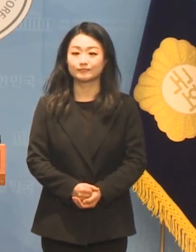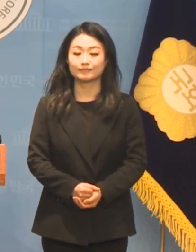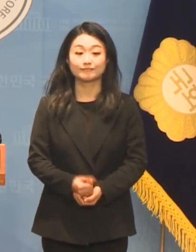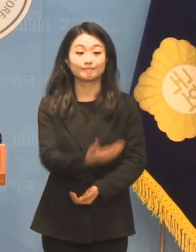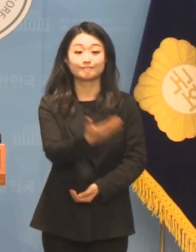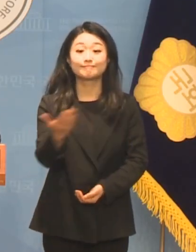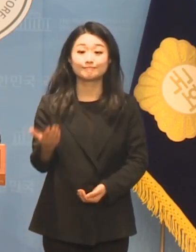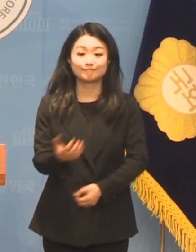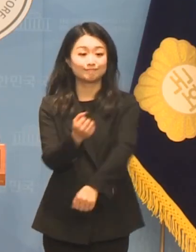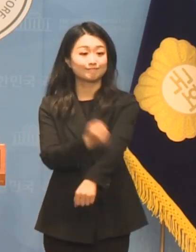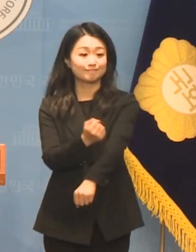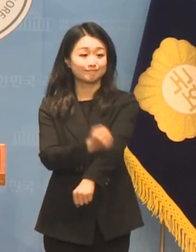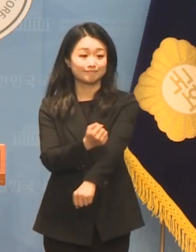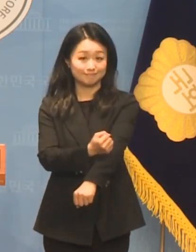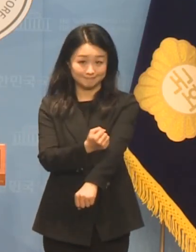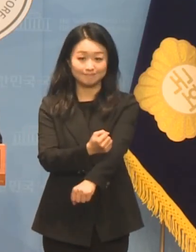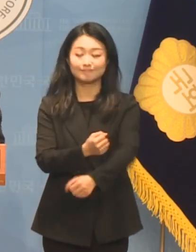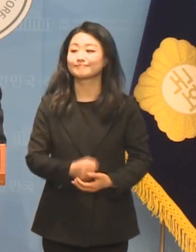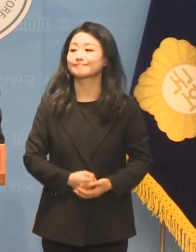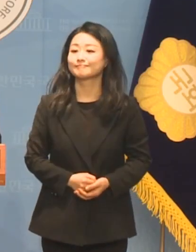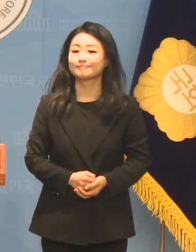네, 언론인 여러분 수고 많으십니다.